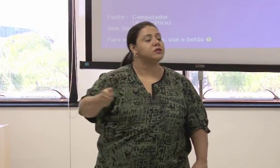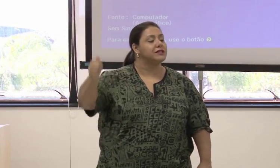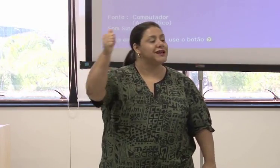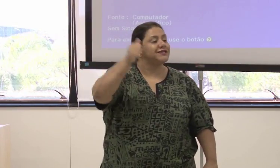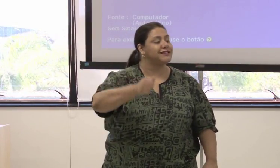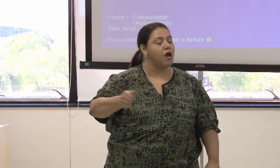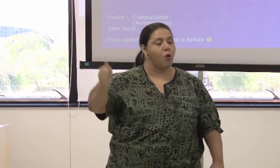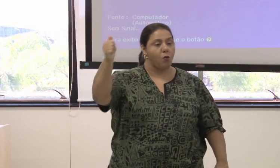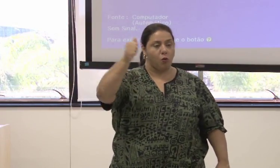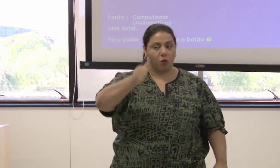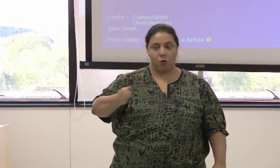Associação.